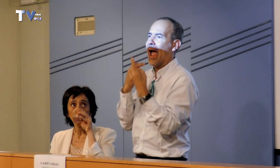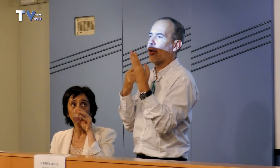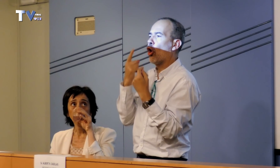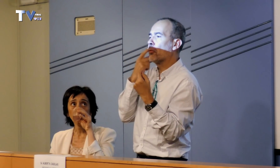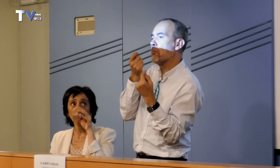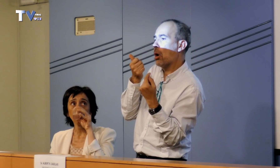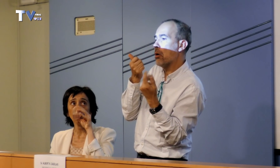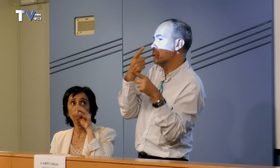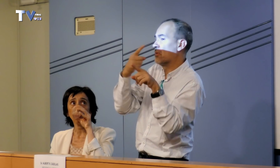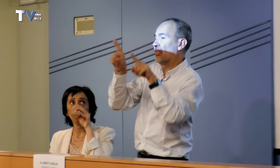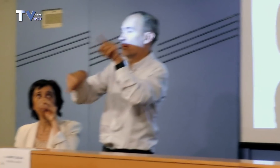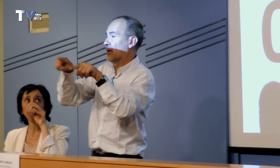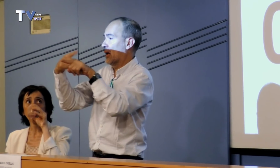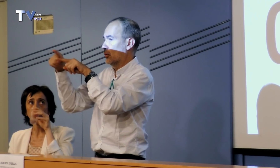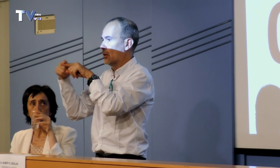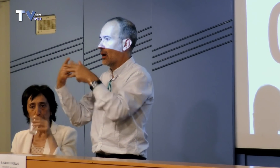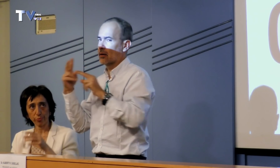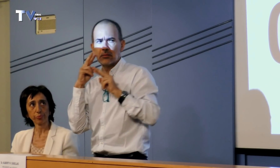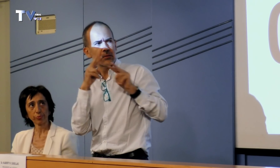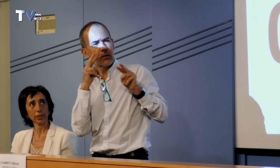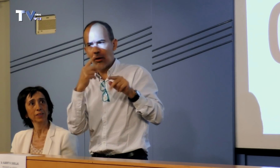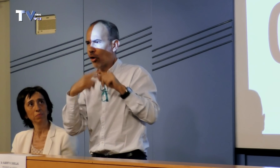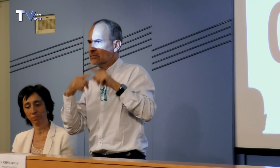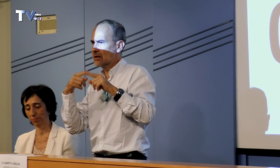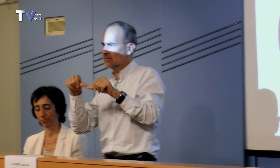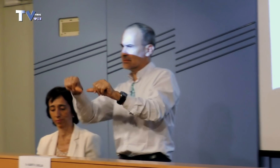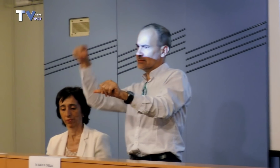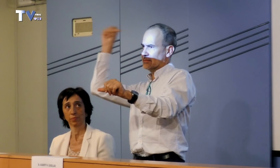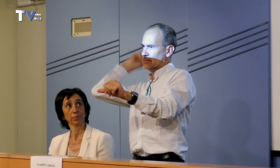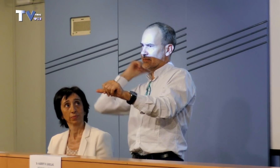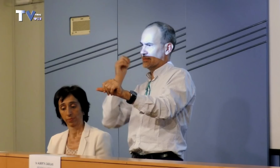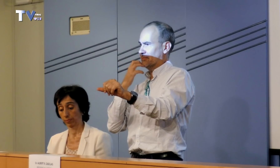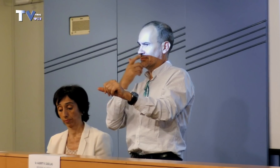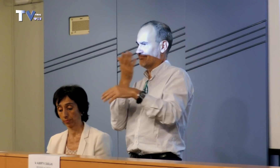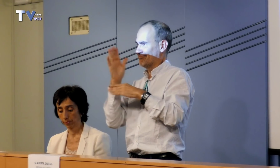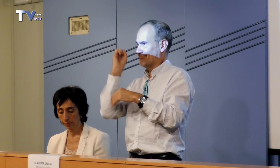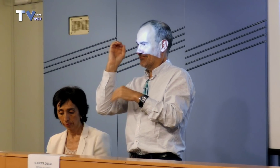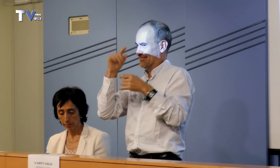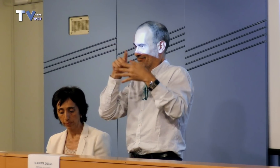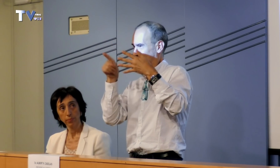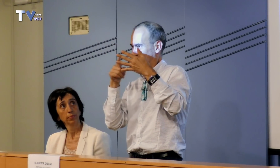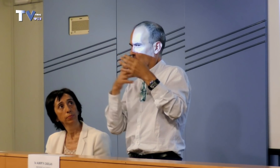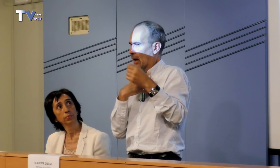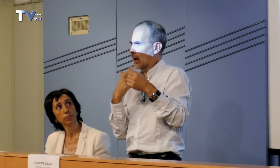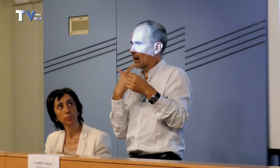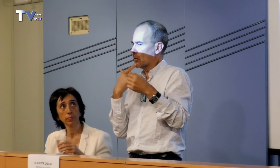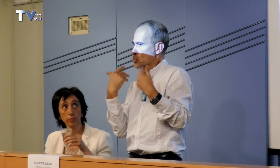també hi ha coses que coneixia, hi ha coses que no coneixia tant, hem après coses, hem viscut coses del